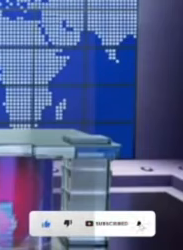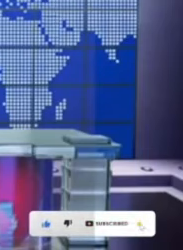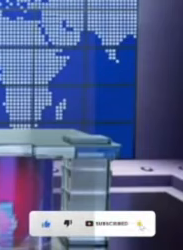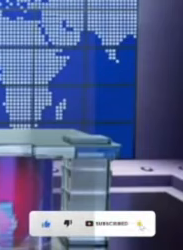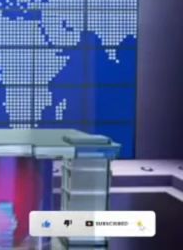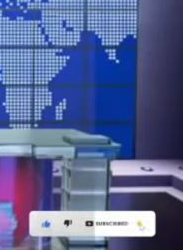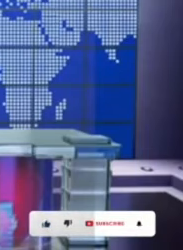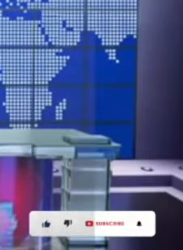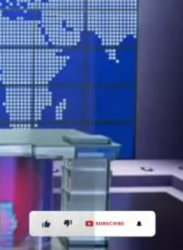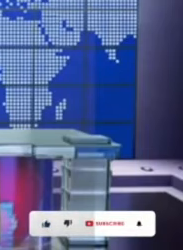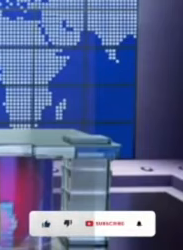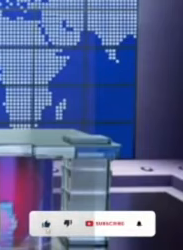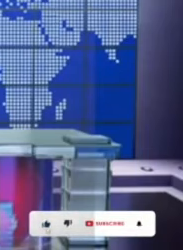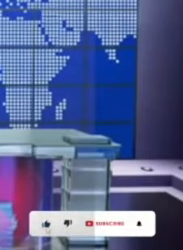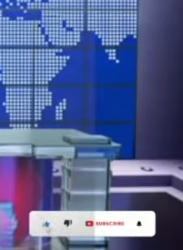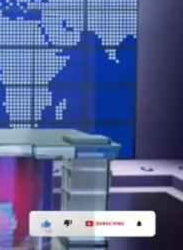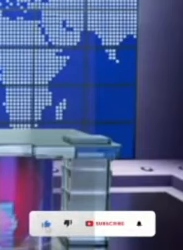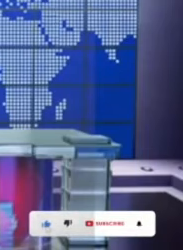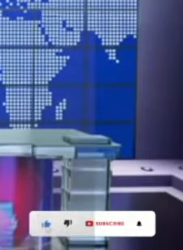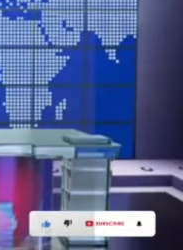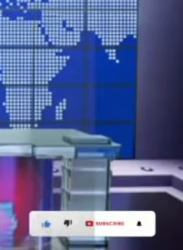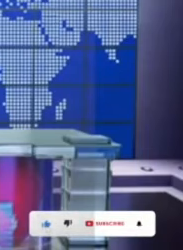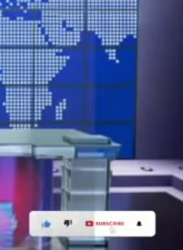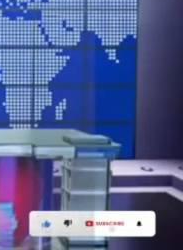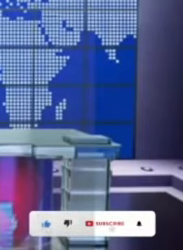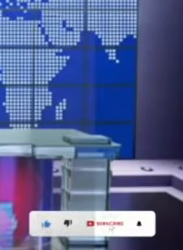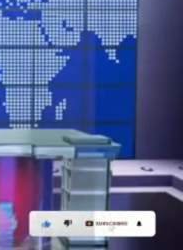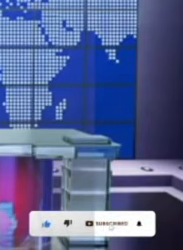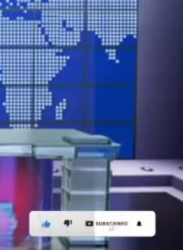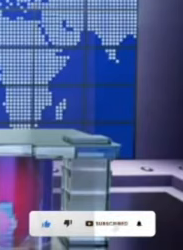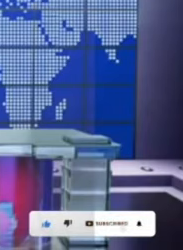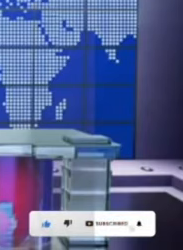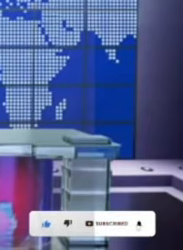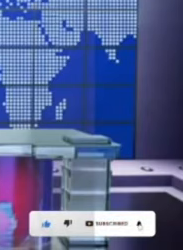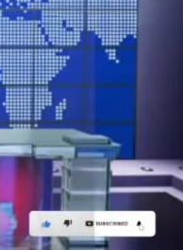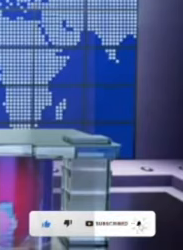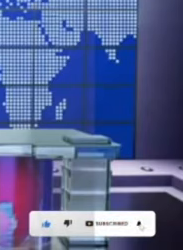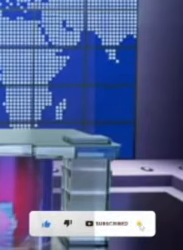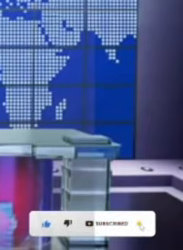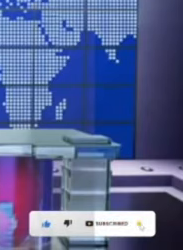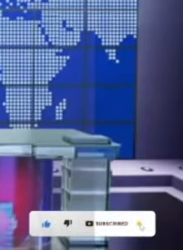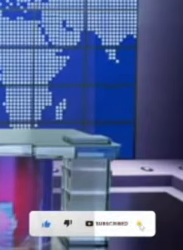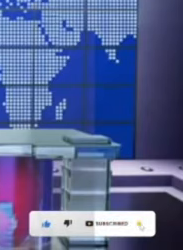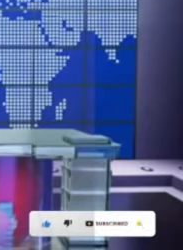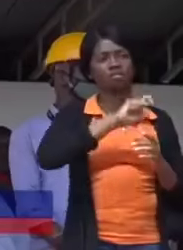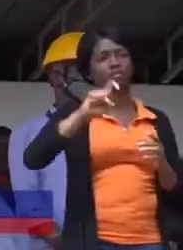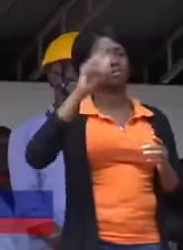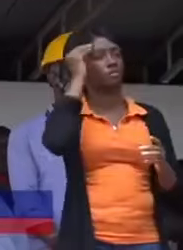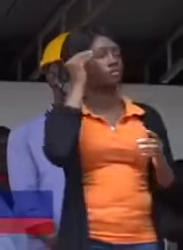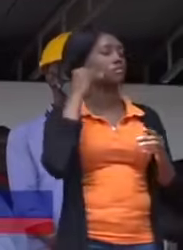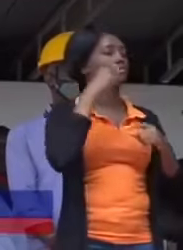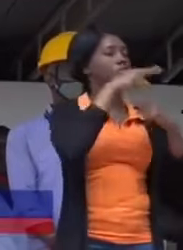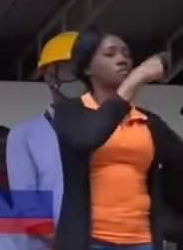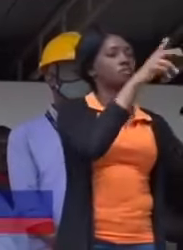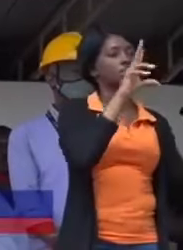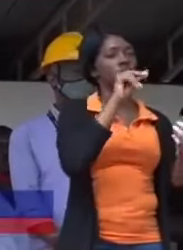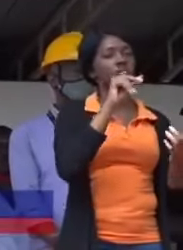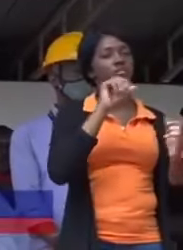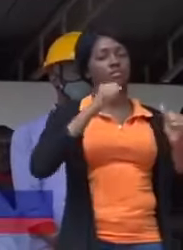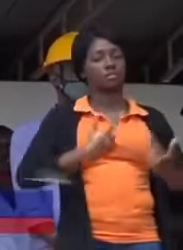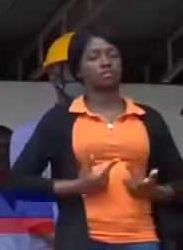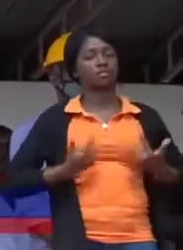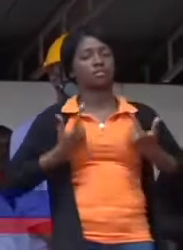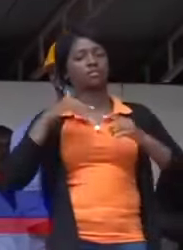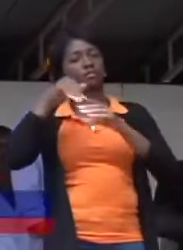comprendre bataille tap mené. Invitez nous tande vidéo ça ensemble, partager vidéo ça tout côté pour plus moun kapap a bien internat en